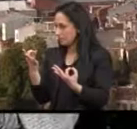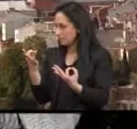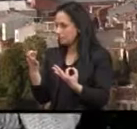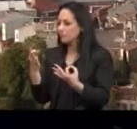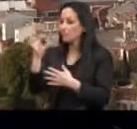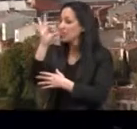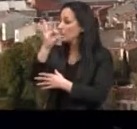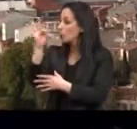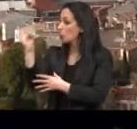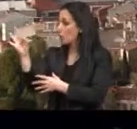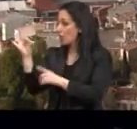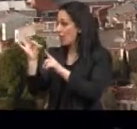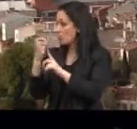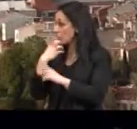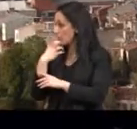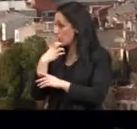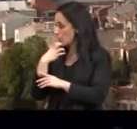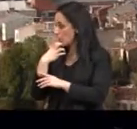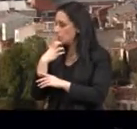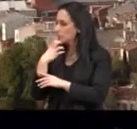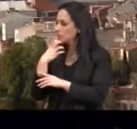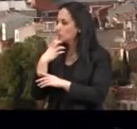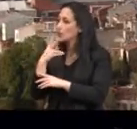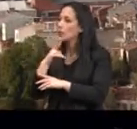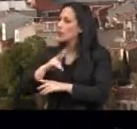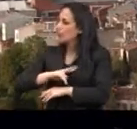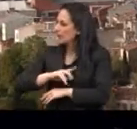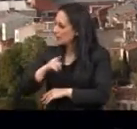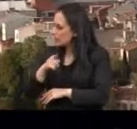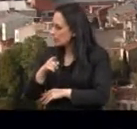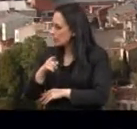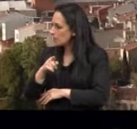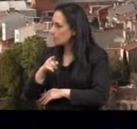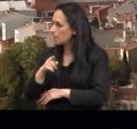serveis socials diuen, pues, la teva